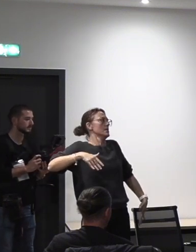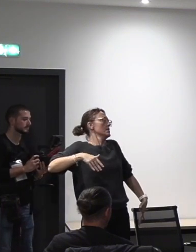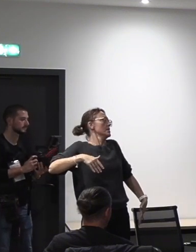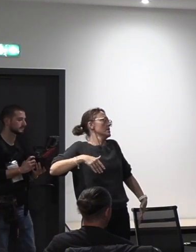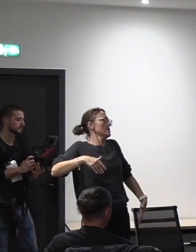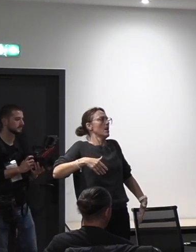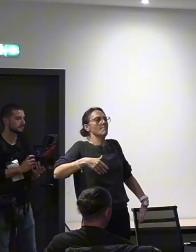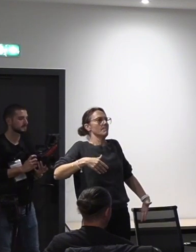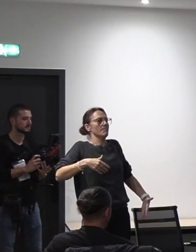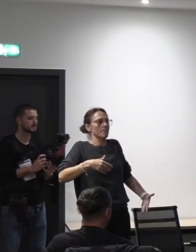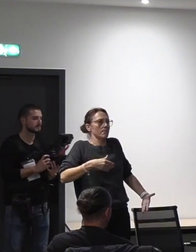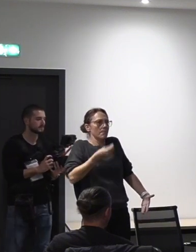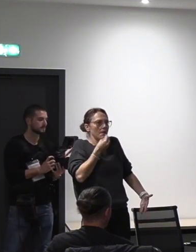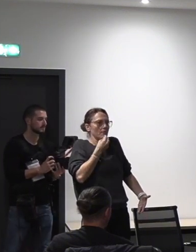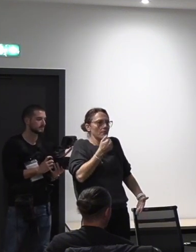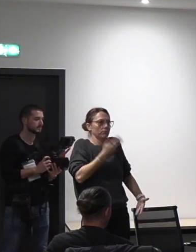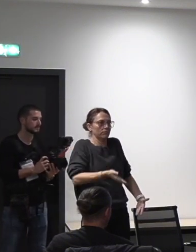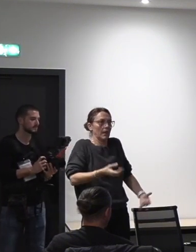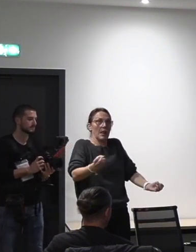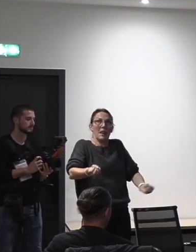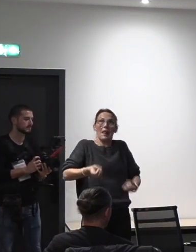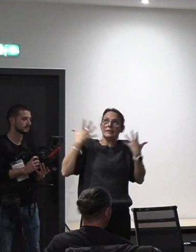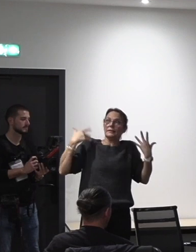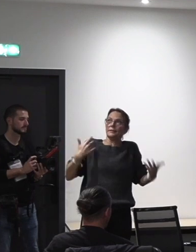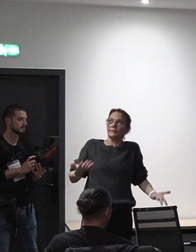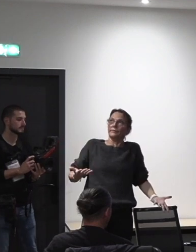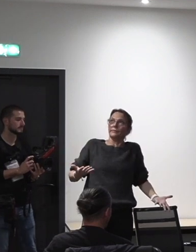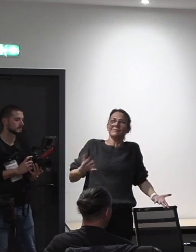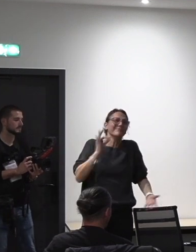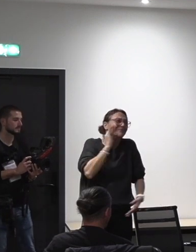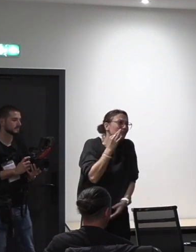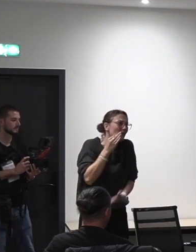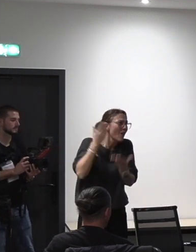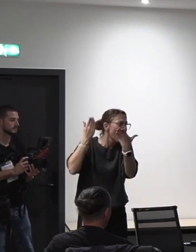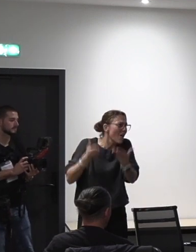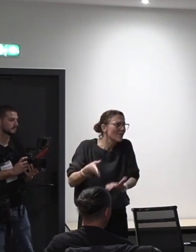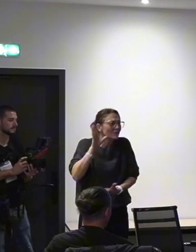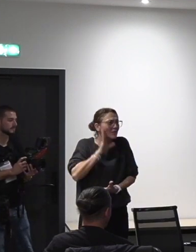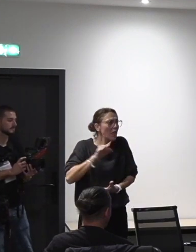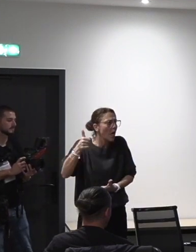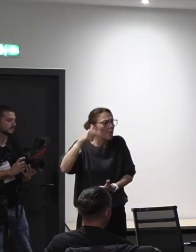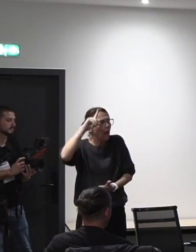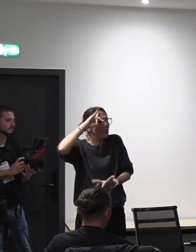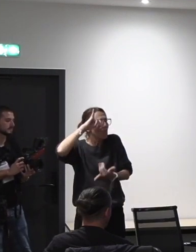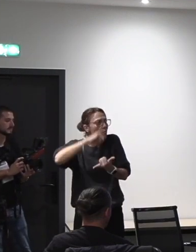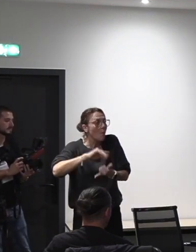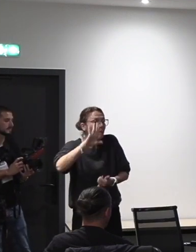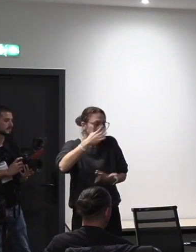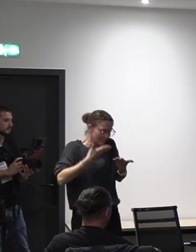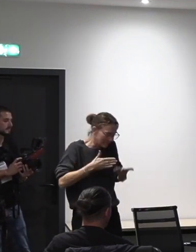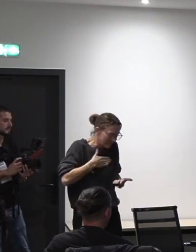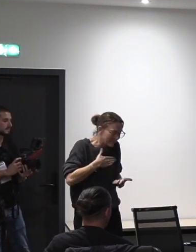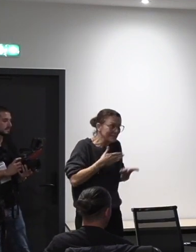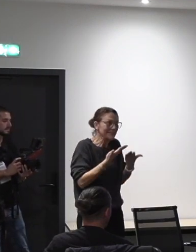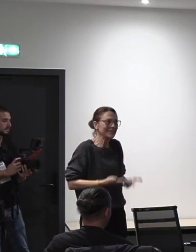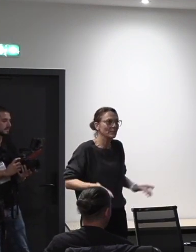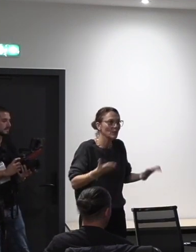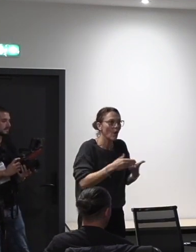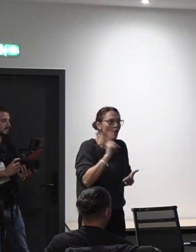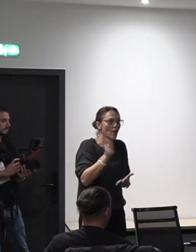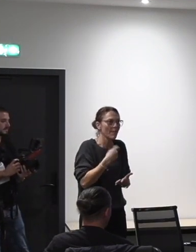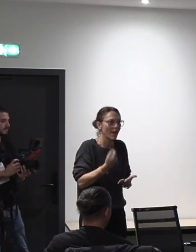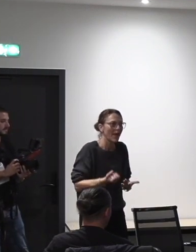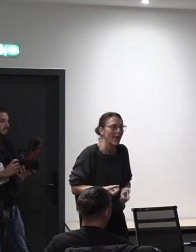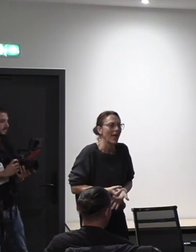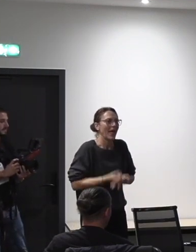passé, n'importe comment. C'est-à-dire elles m'ont laissé avec ça, adorable, sans penser que dans mon cas particulier, on aurait dû m'aider à me